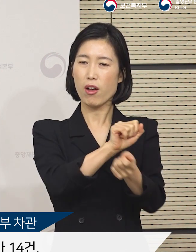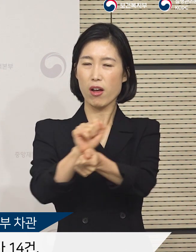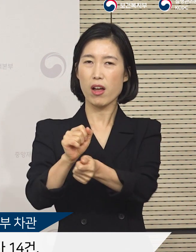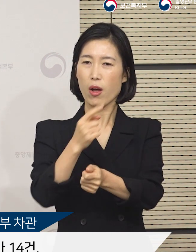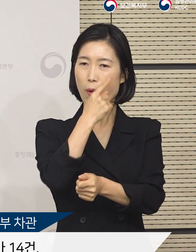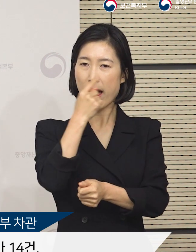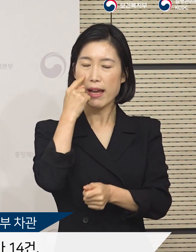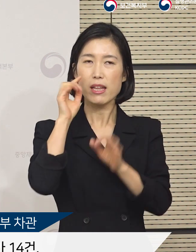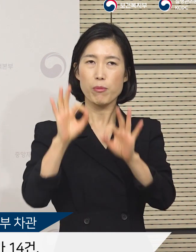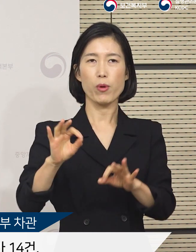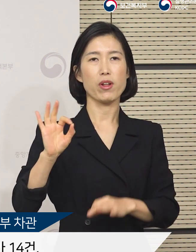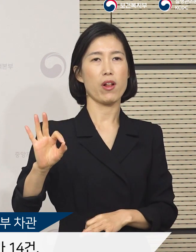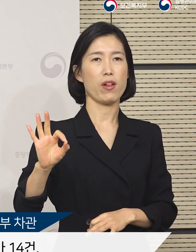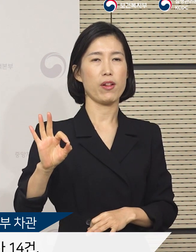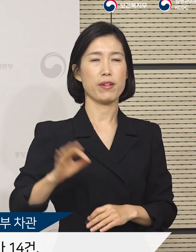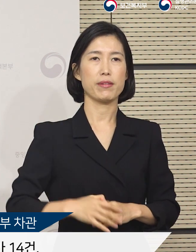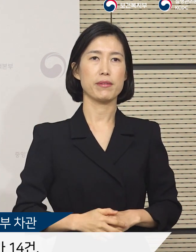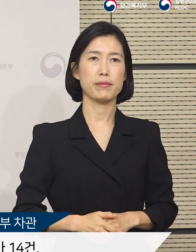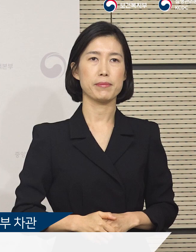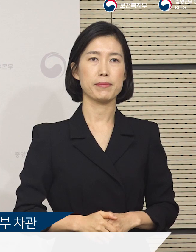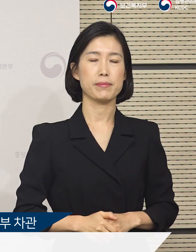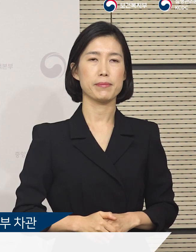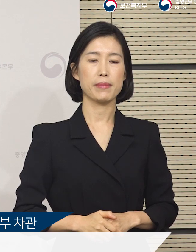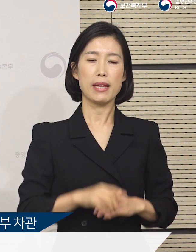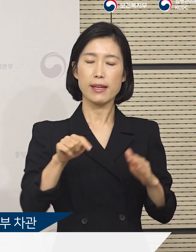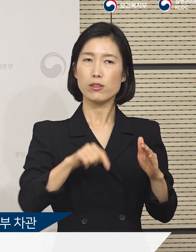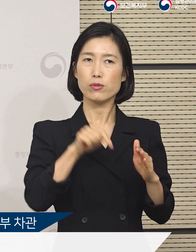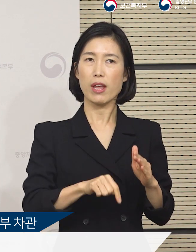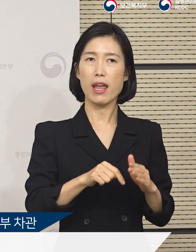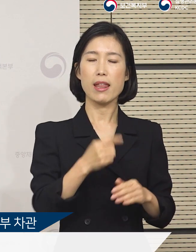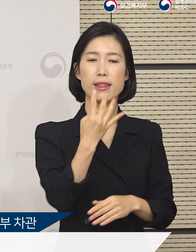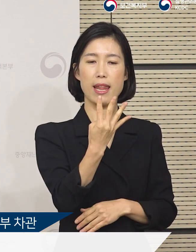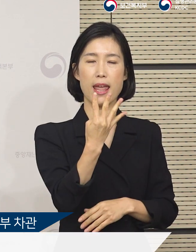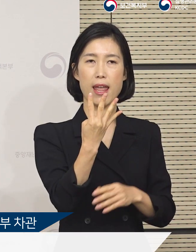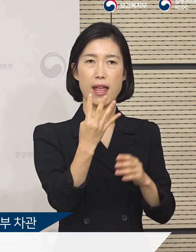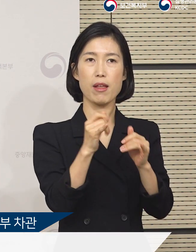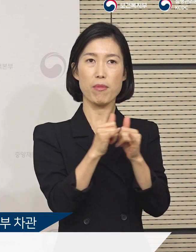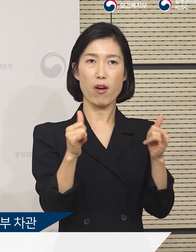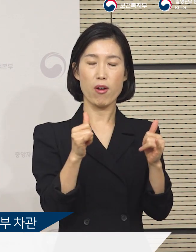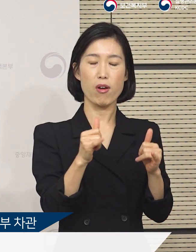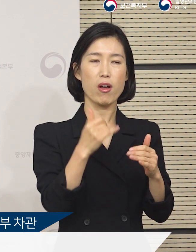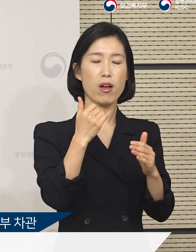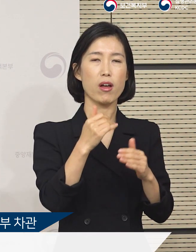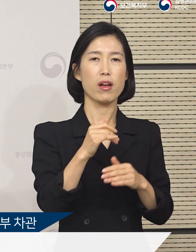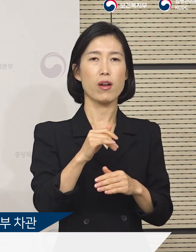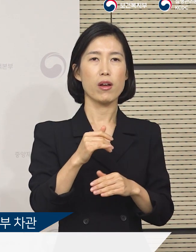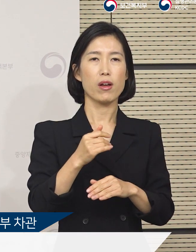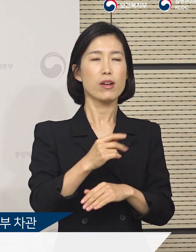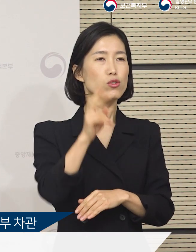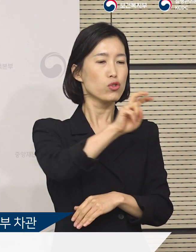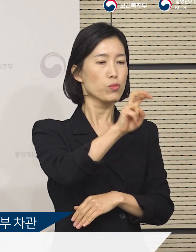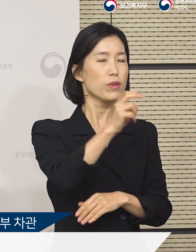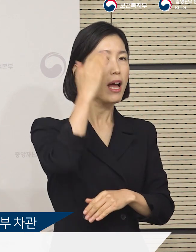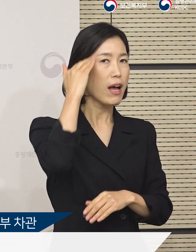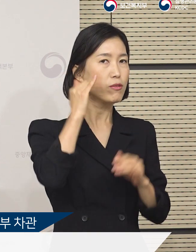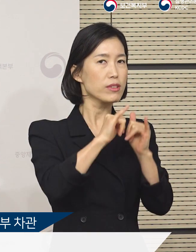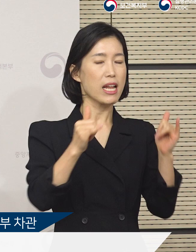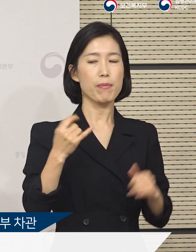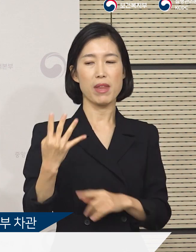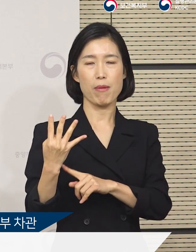확진이 확인된 사례가 10건입니다. 이 가운데 4명을 제외한 20명이 우리